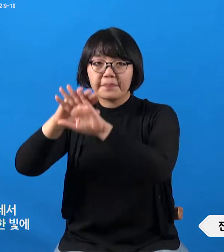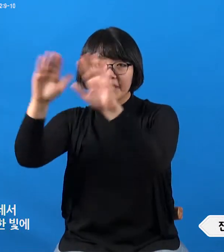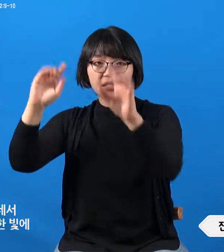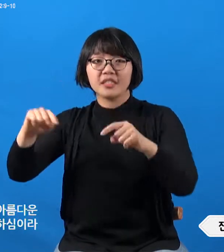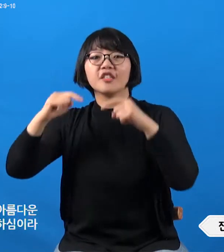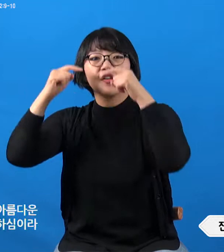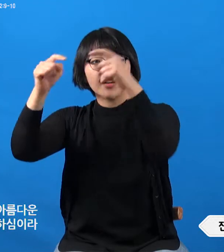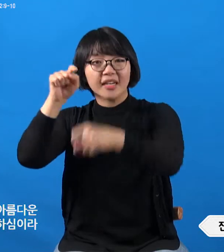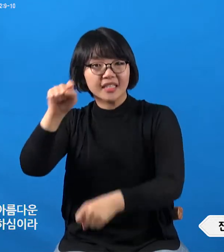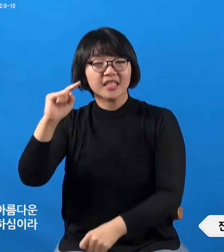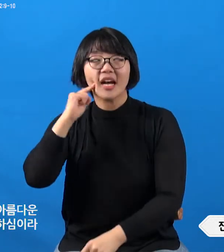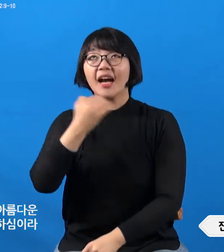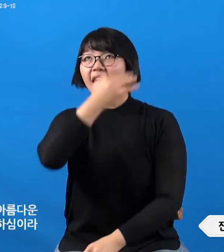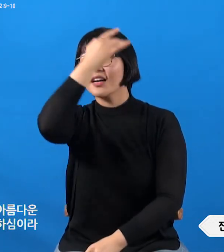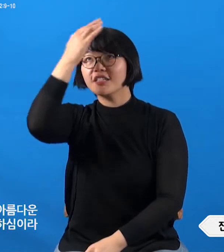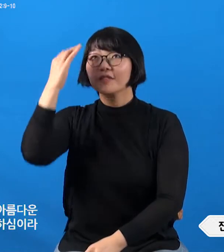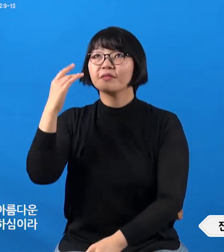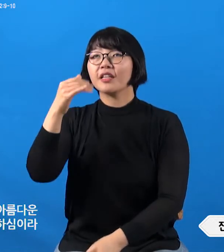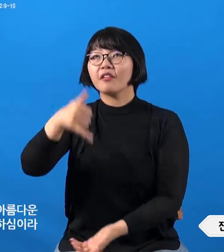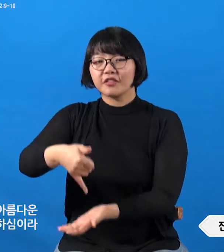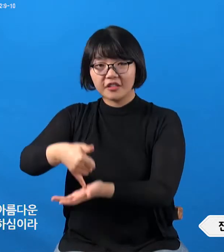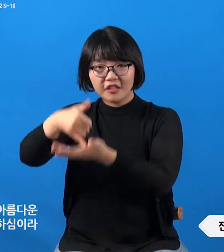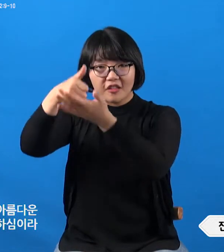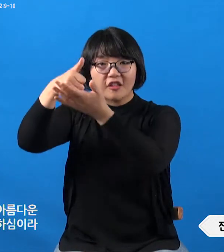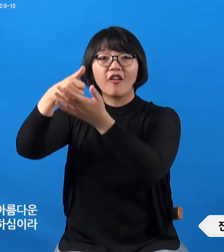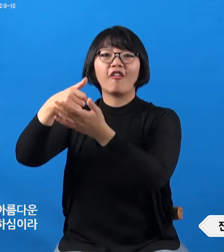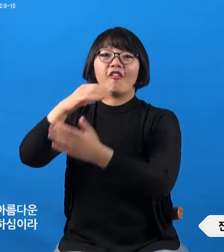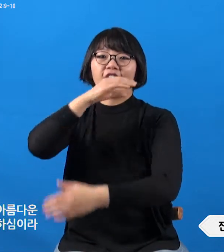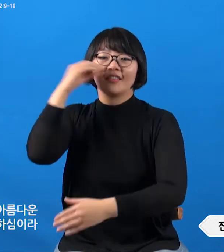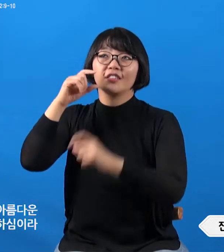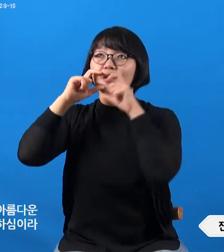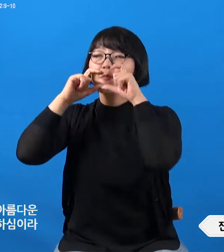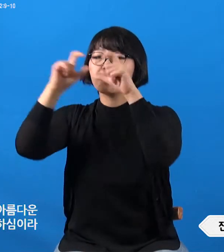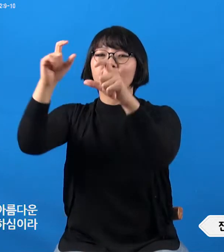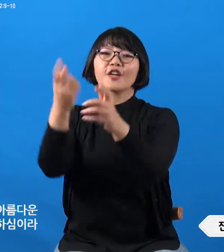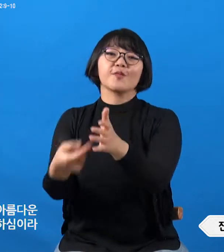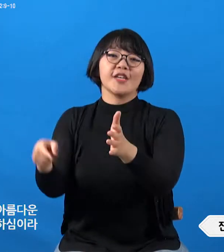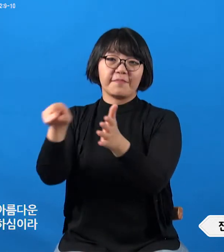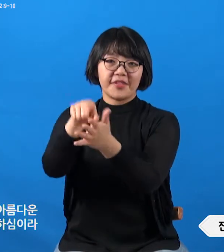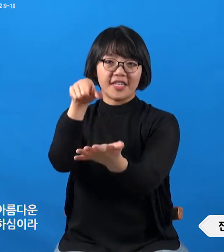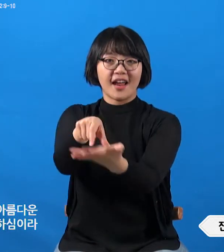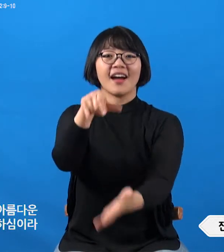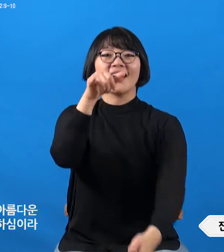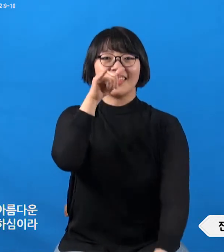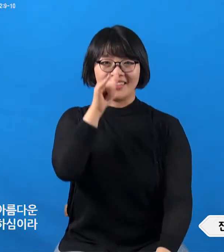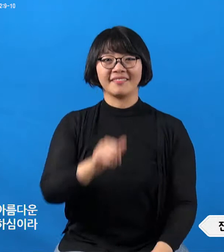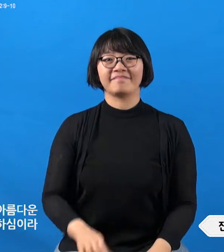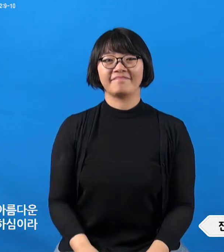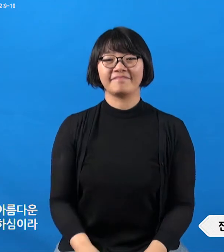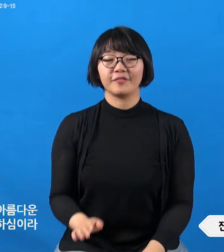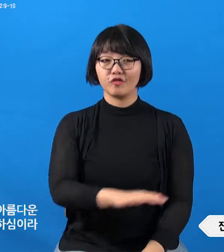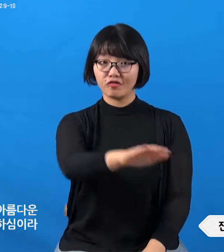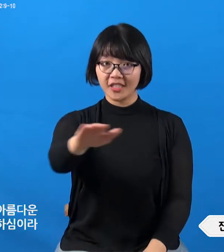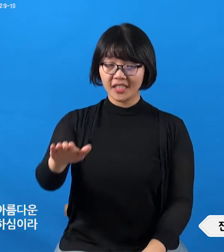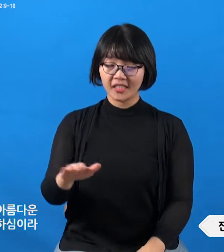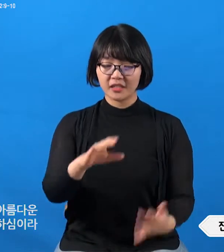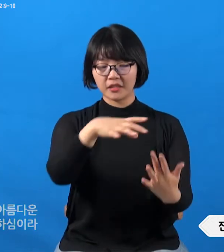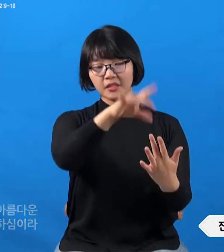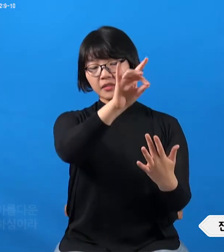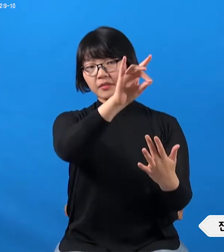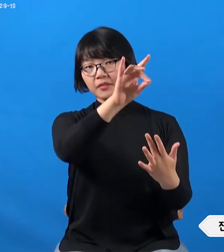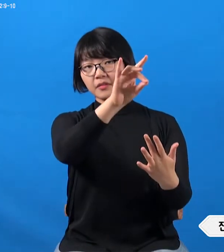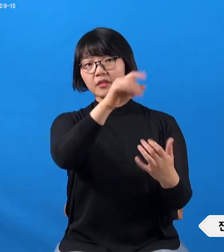하신 이의 아름다운 덕을 선포하게 하려 하심이라. 우리를